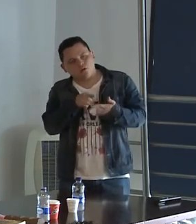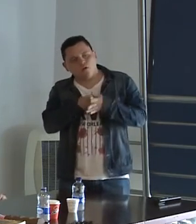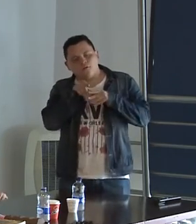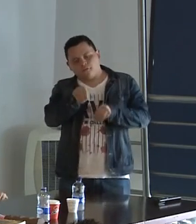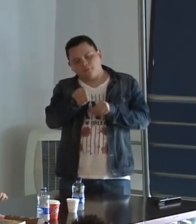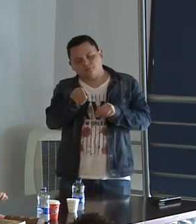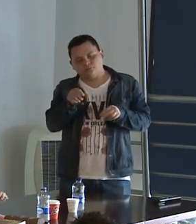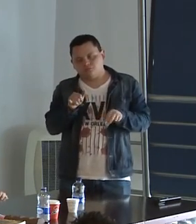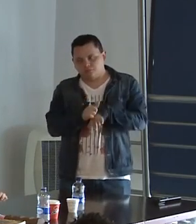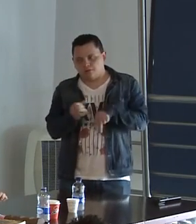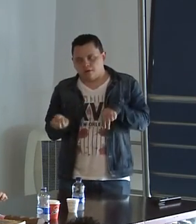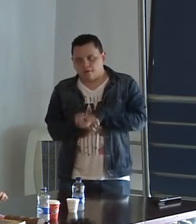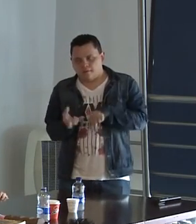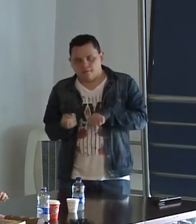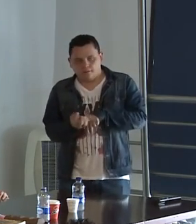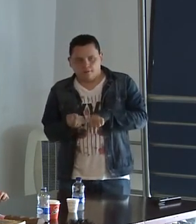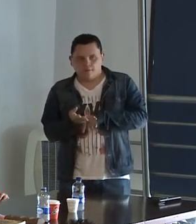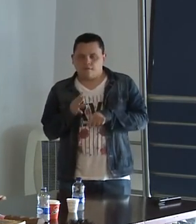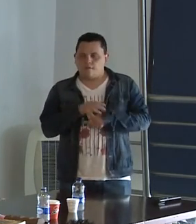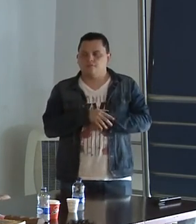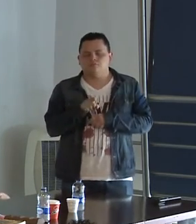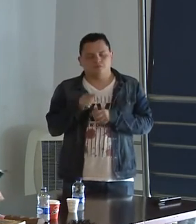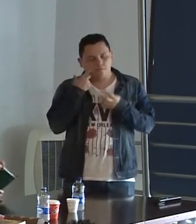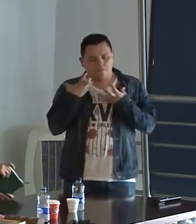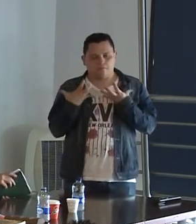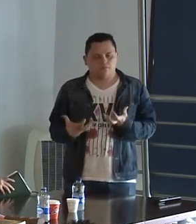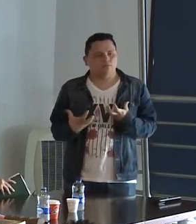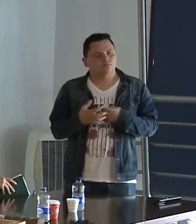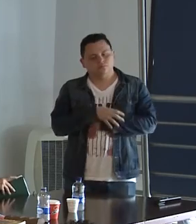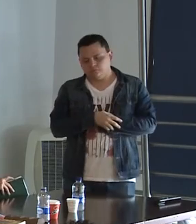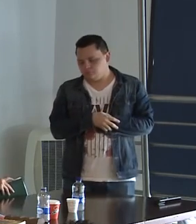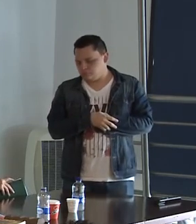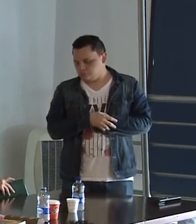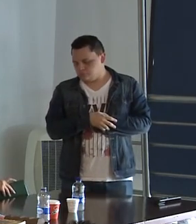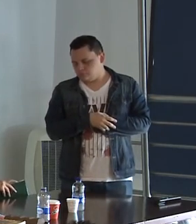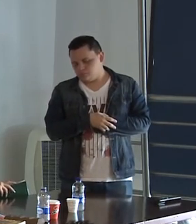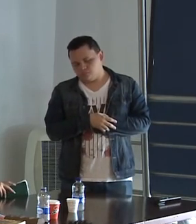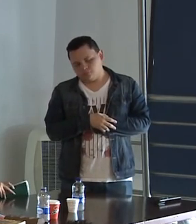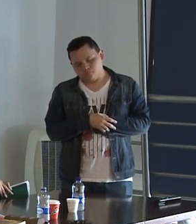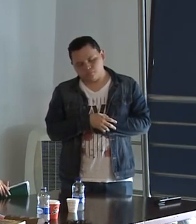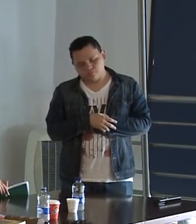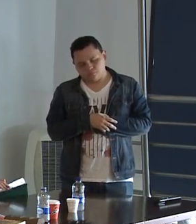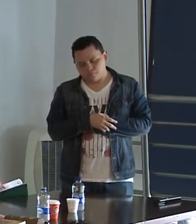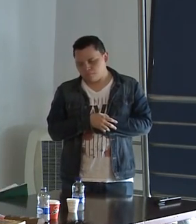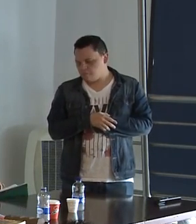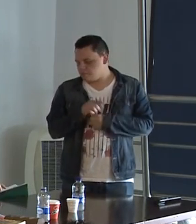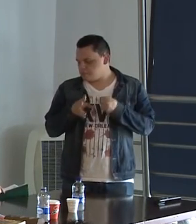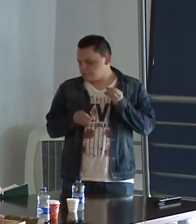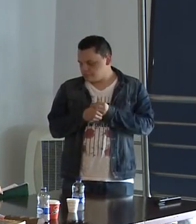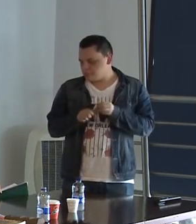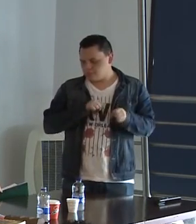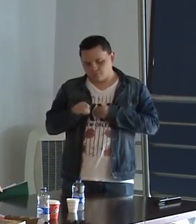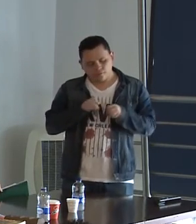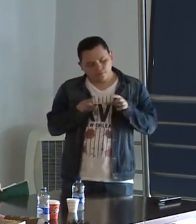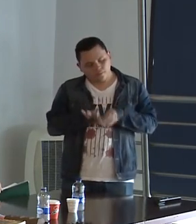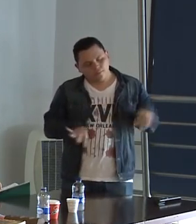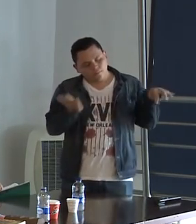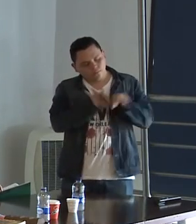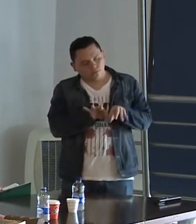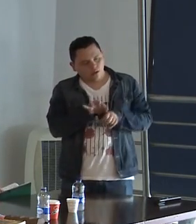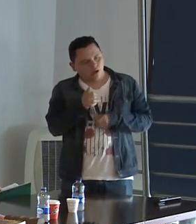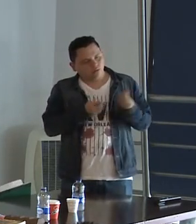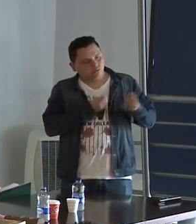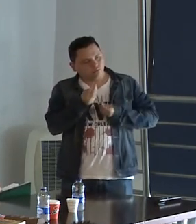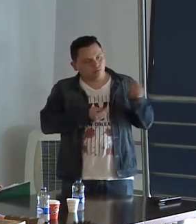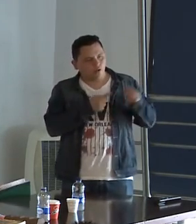formación de maestros, una cosa allí muy fuerte. Y hay que hacer una cosa muy importante